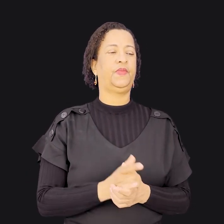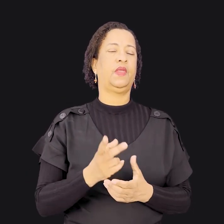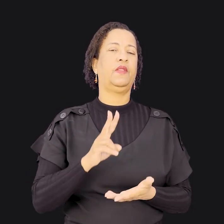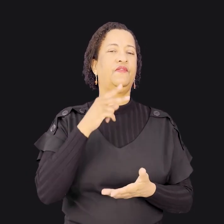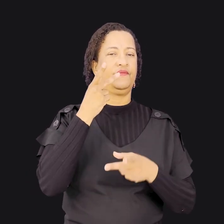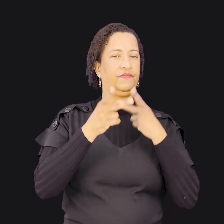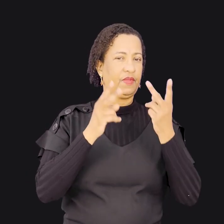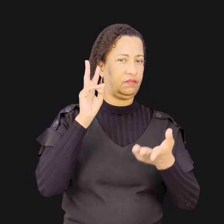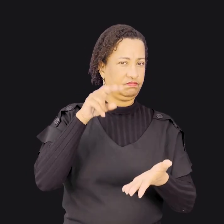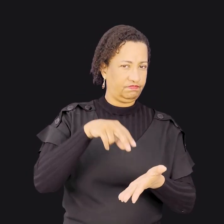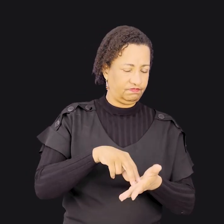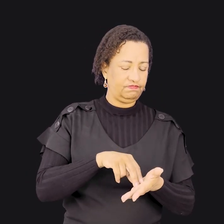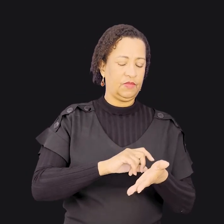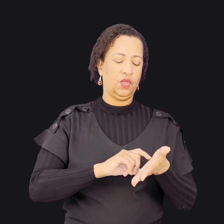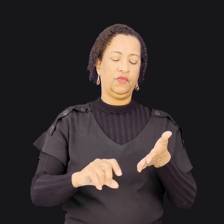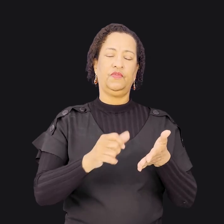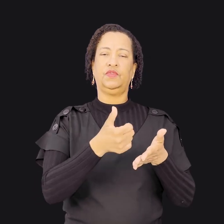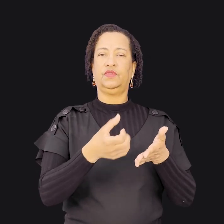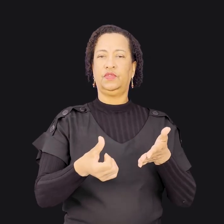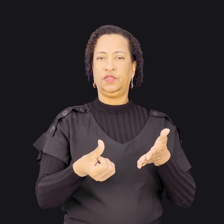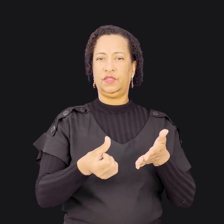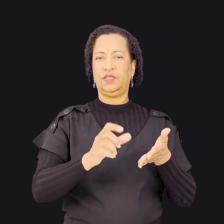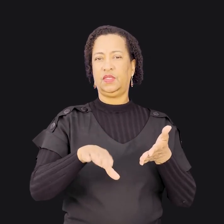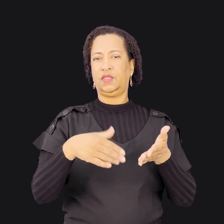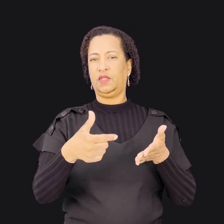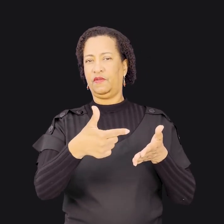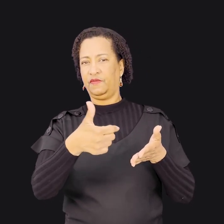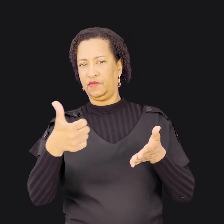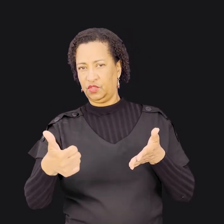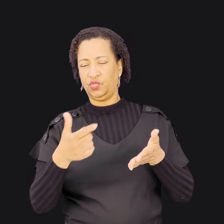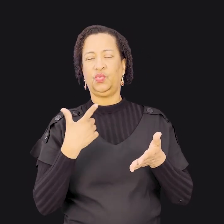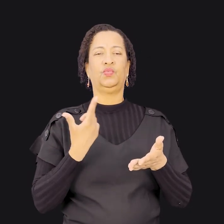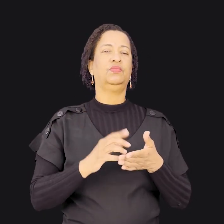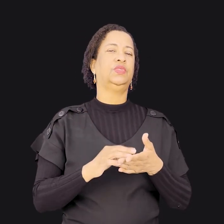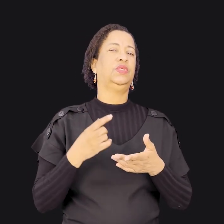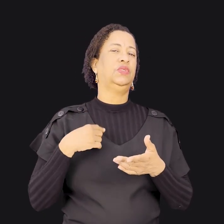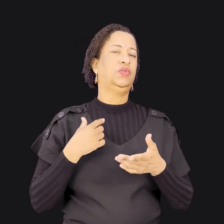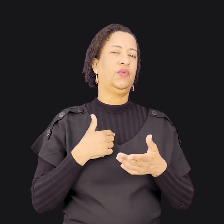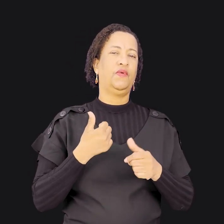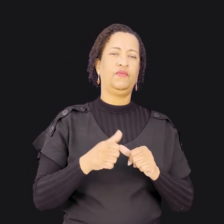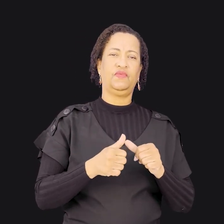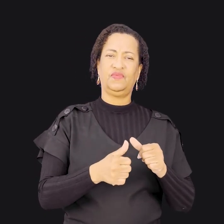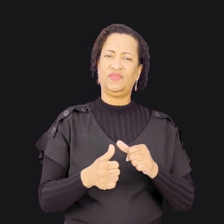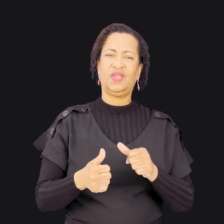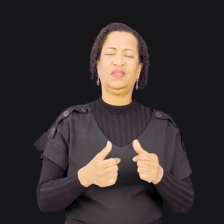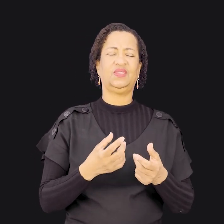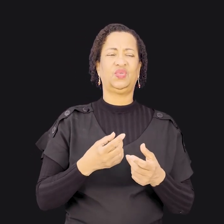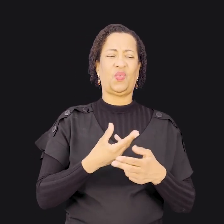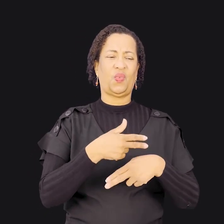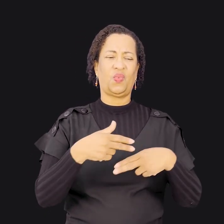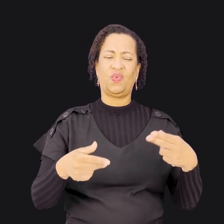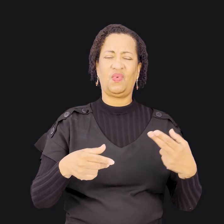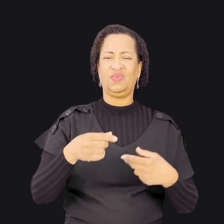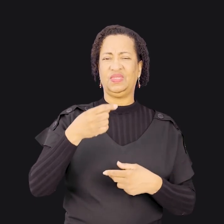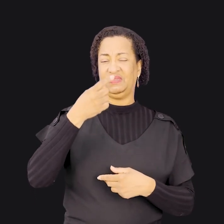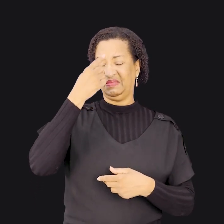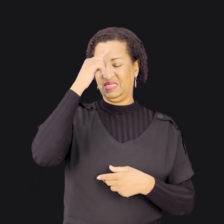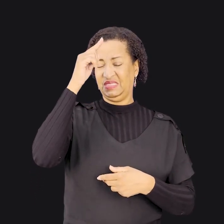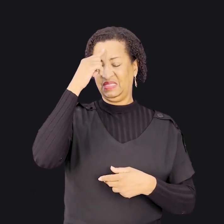intuito ele afirma nos versículos 16 a 21 ainda no capítulo 1, de fato não seguimos fábulas engenhosamente inventadas quando lhes falamos